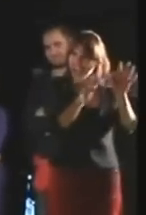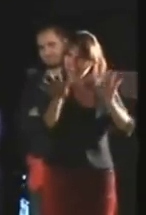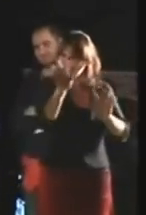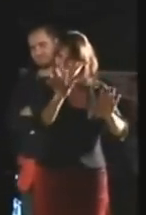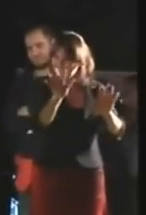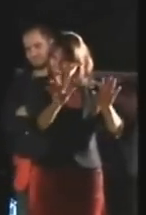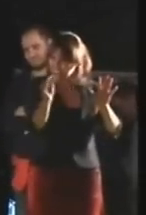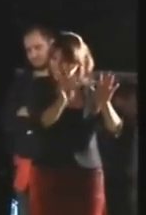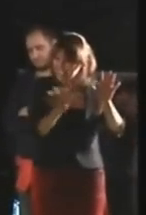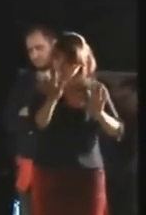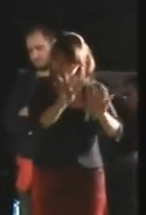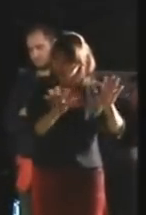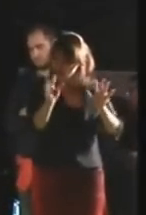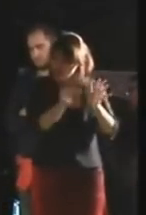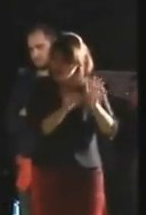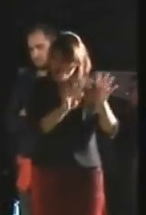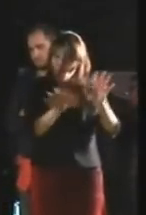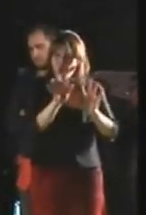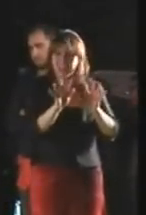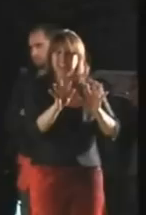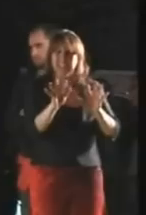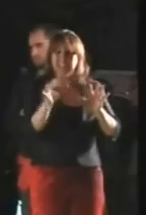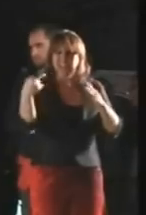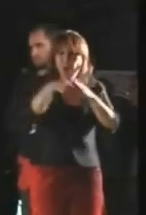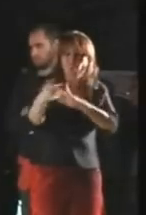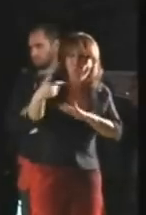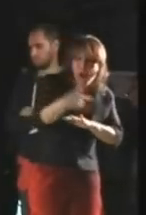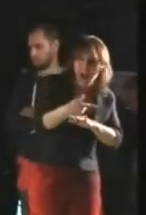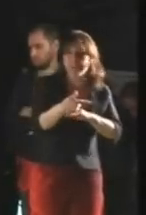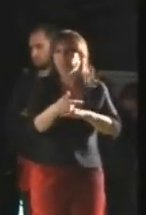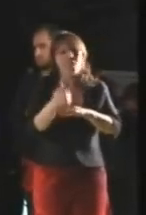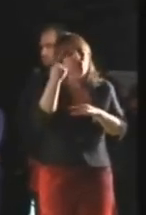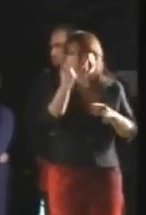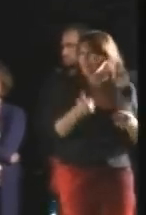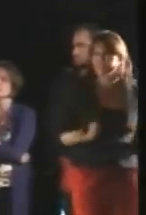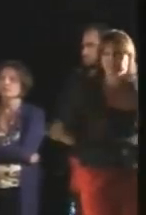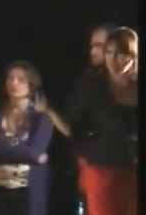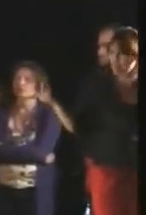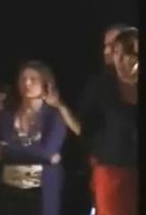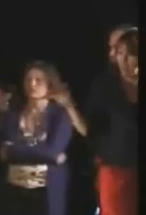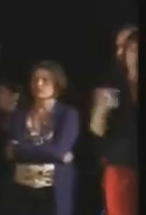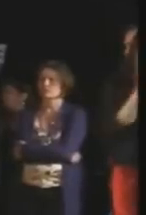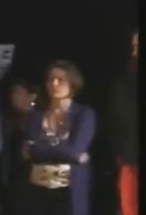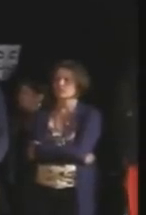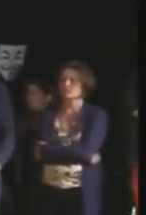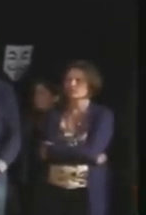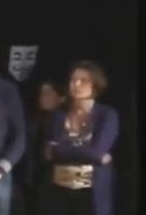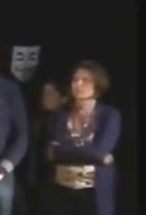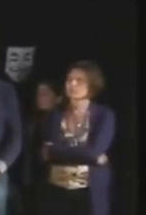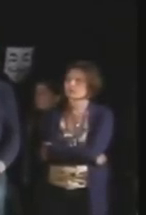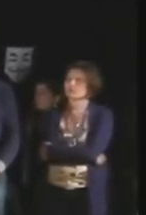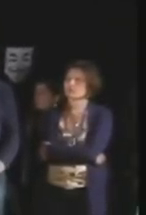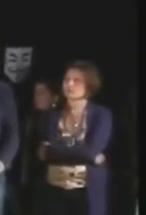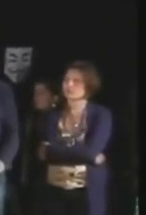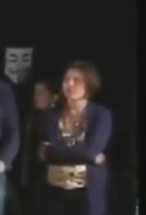quanto entrano, dove vanno, qualsiasi stato. Prova ad andare negli Stati Uniti, in Canada, nei paesi delle grandi democrazie. Cazzo, ti fanno impronte